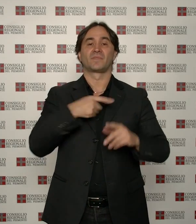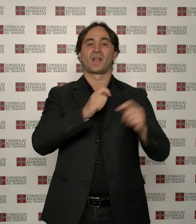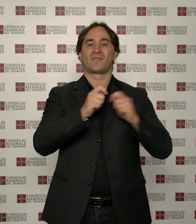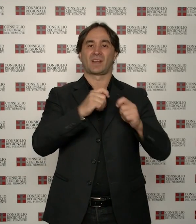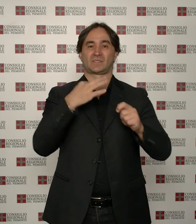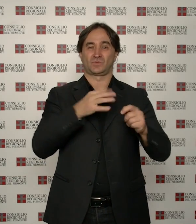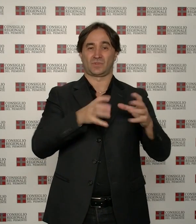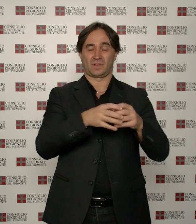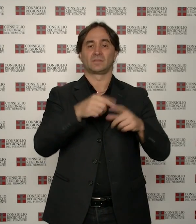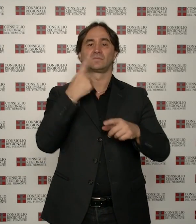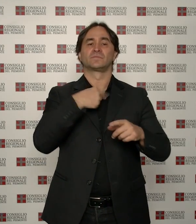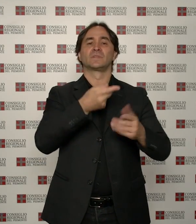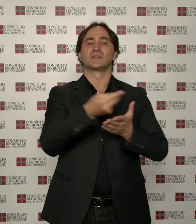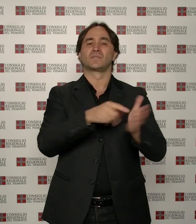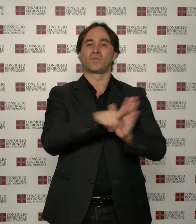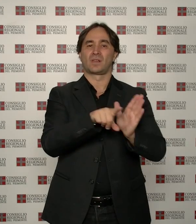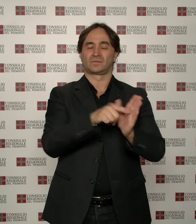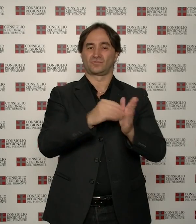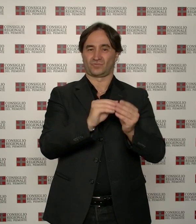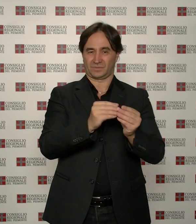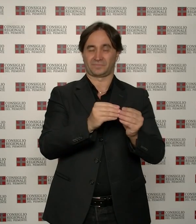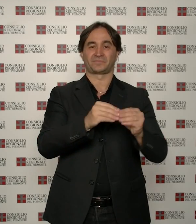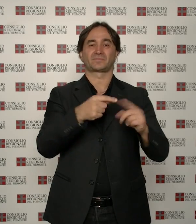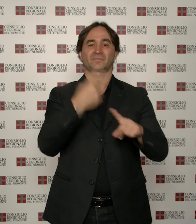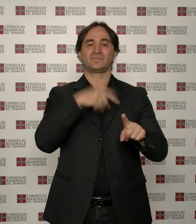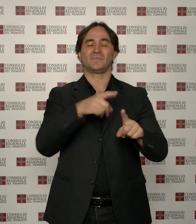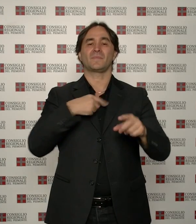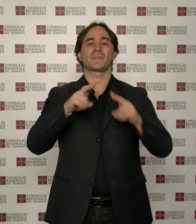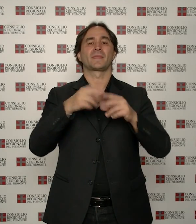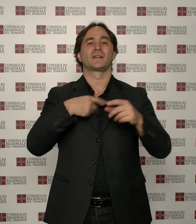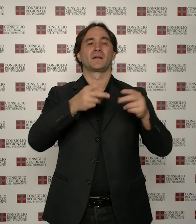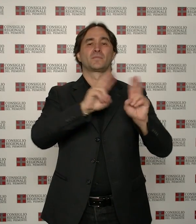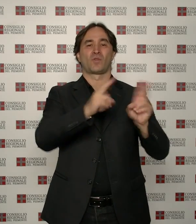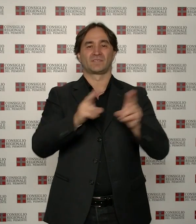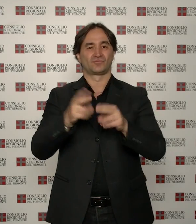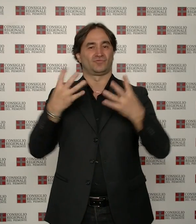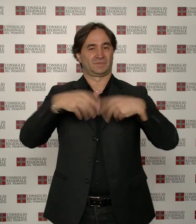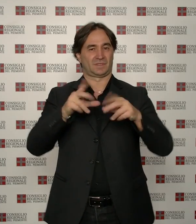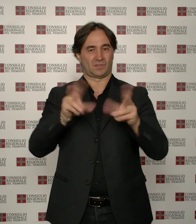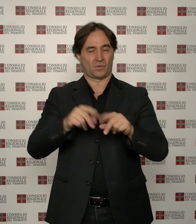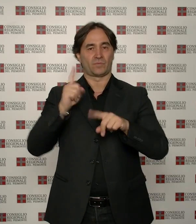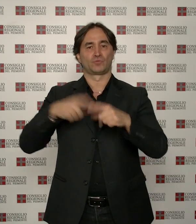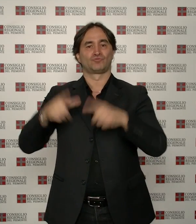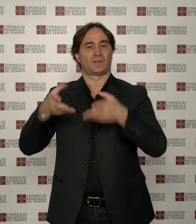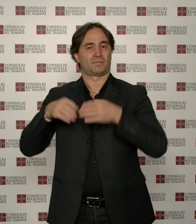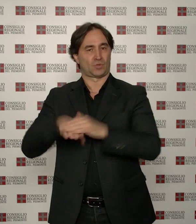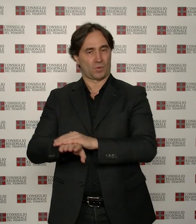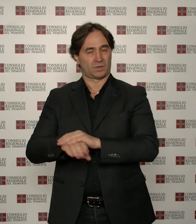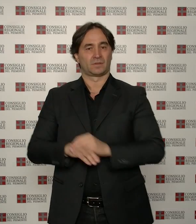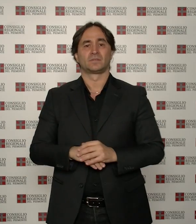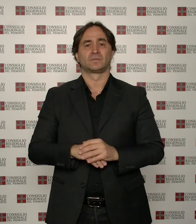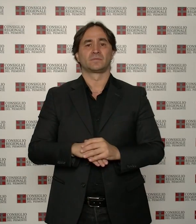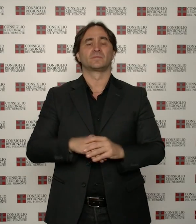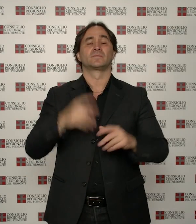proseguito l'esame del disegno di legge sul riordino delle funzioni delle province e della città metropolitana. In Commissione Cultura, audizione